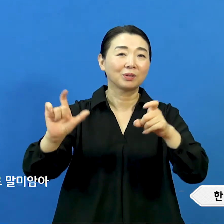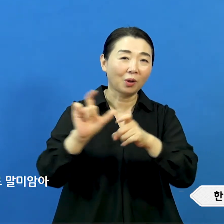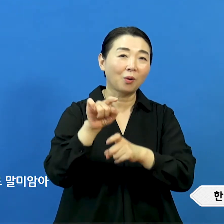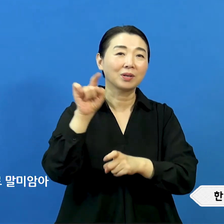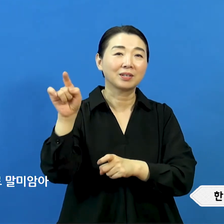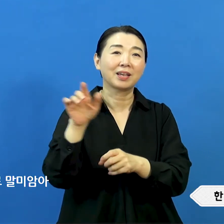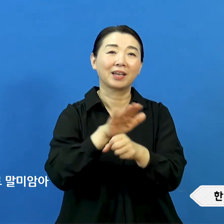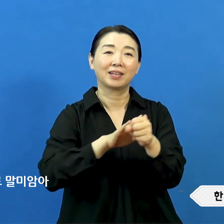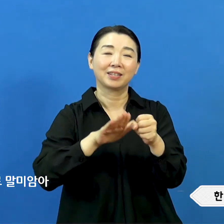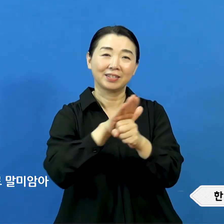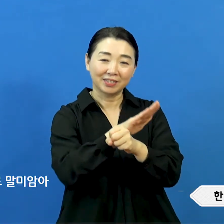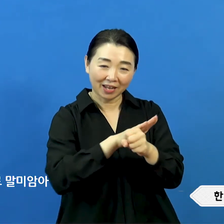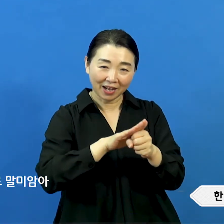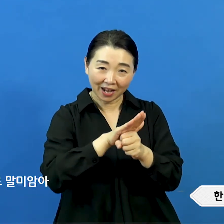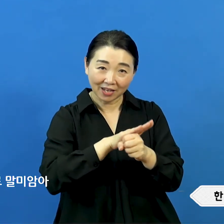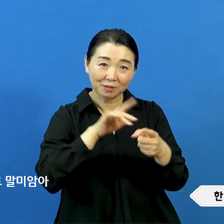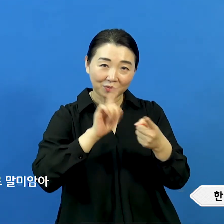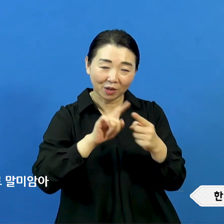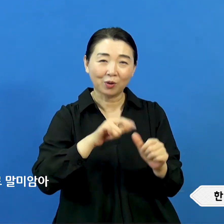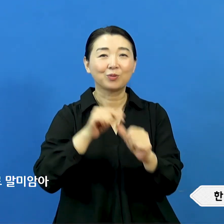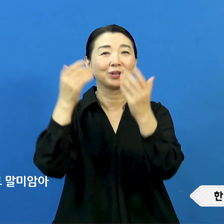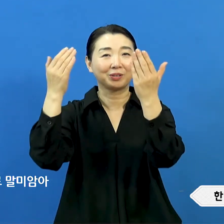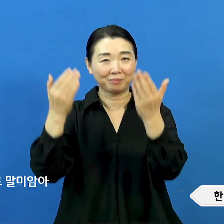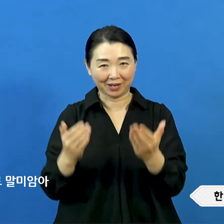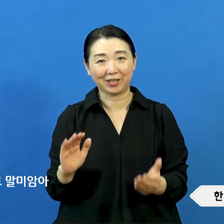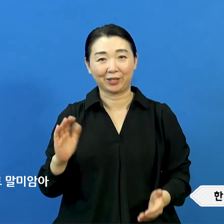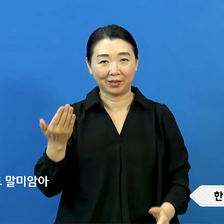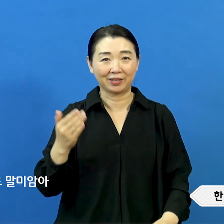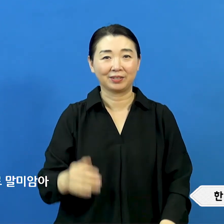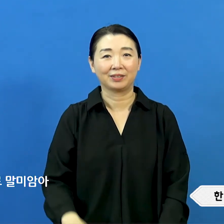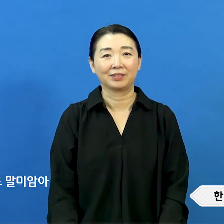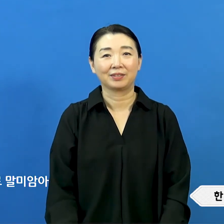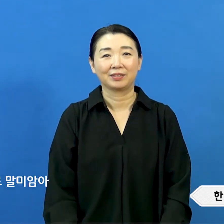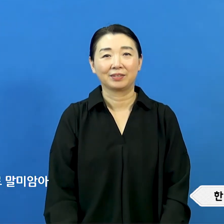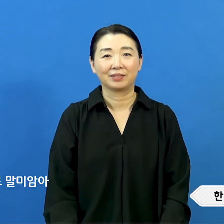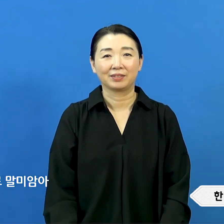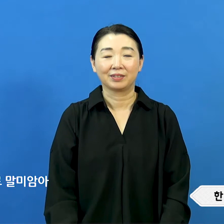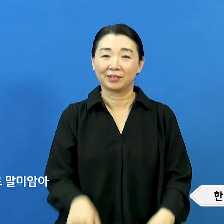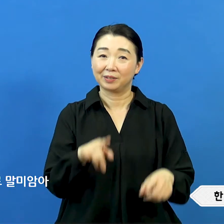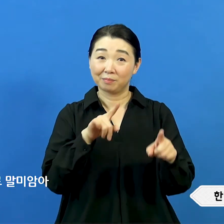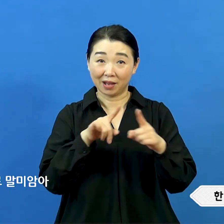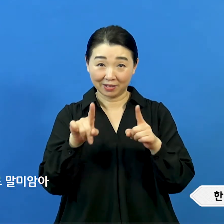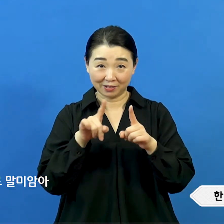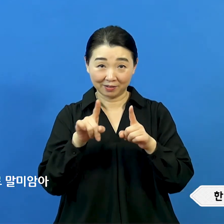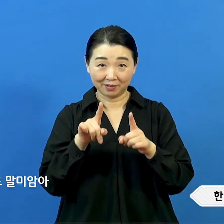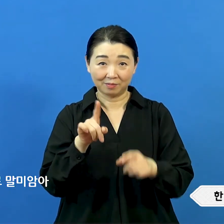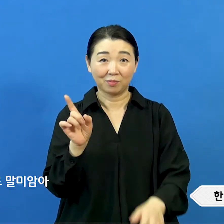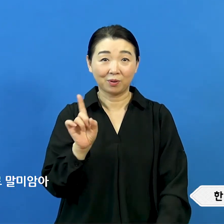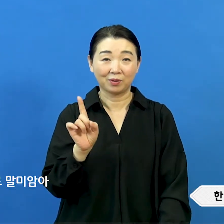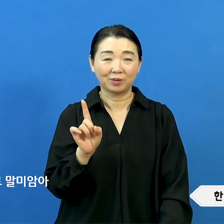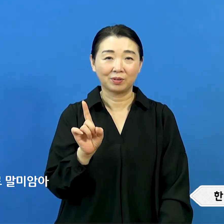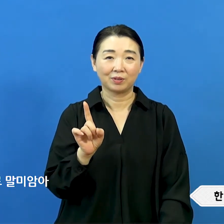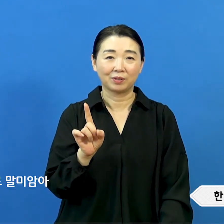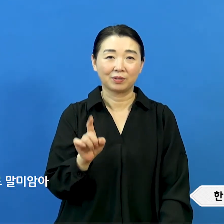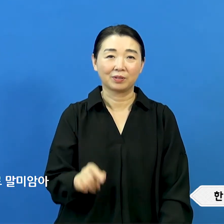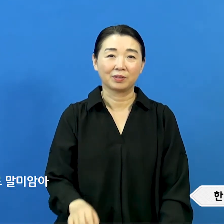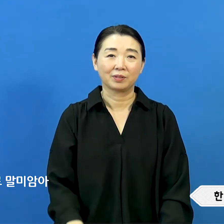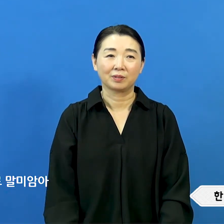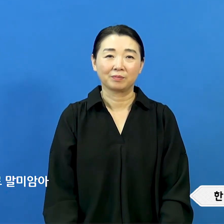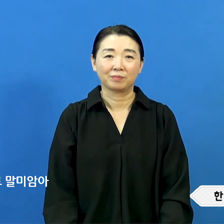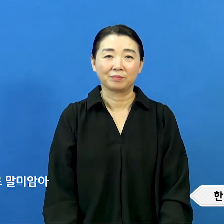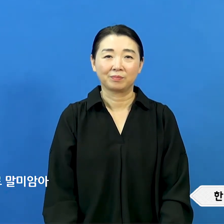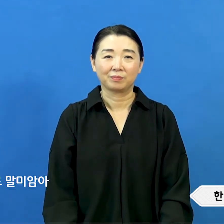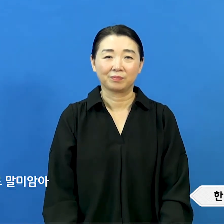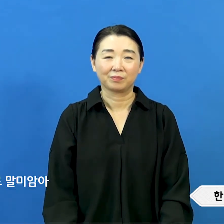그의 살아나심으로 말미암아 구원을 받을 것이니라. 자, 이 말씀에 두 쌍이 서로